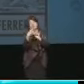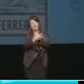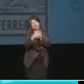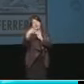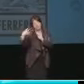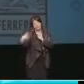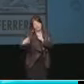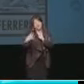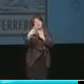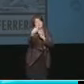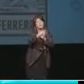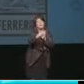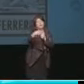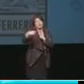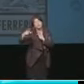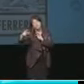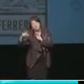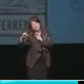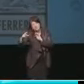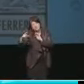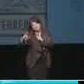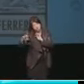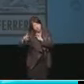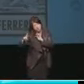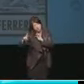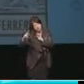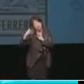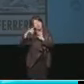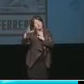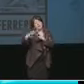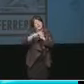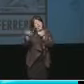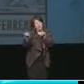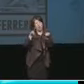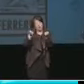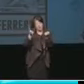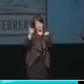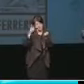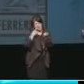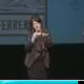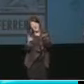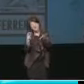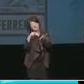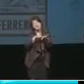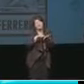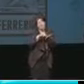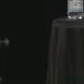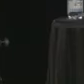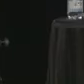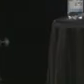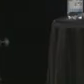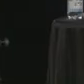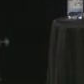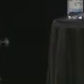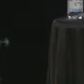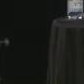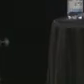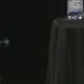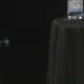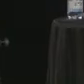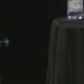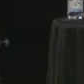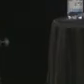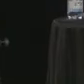Tommaso Pincio che sarà coordinata da Valeria Parrella però a proposito di Primo Levi perché noi siamo sempre guardiamo sempre al passato in qualche modo per capire